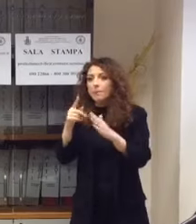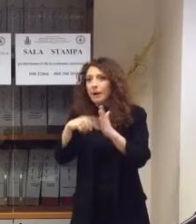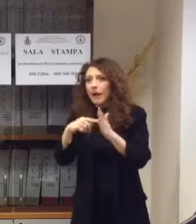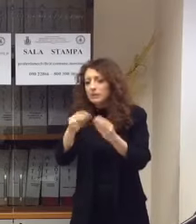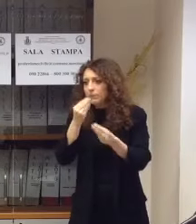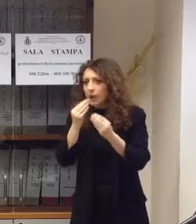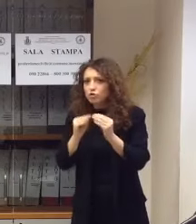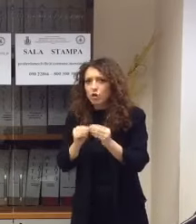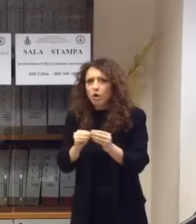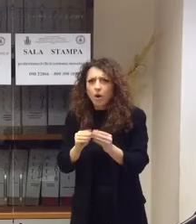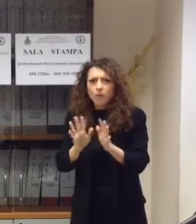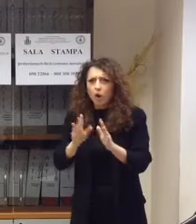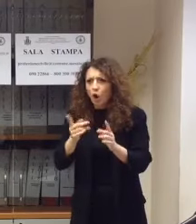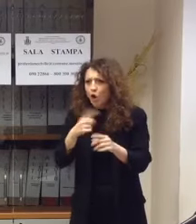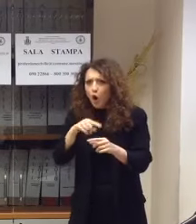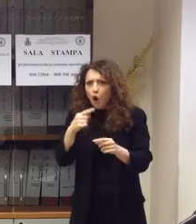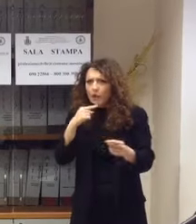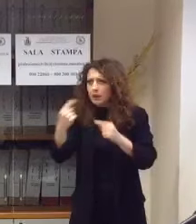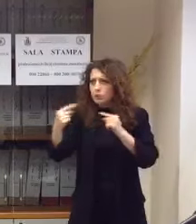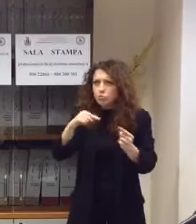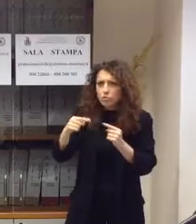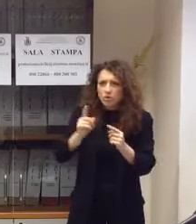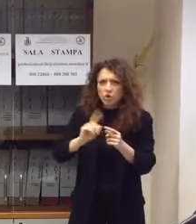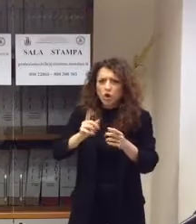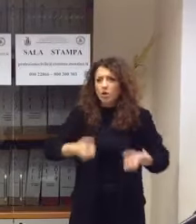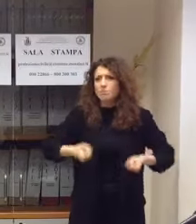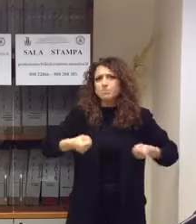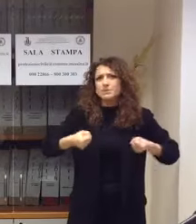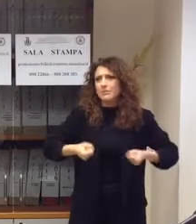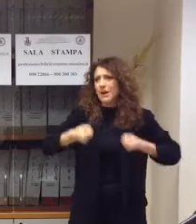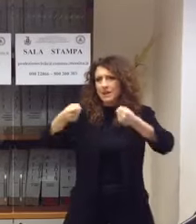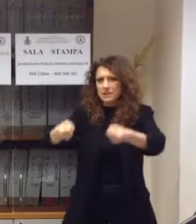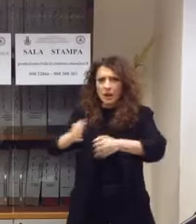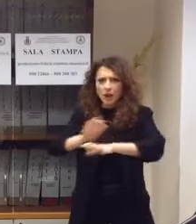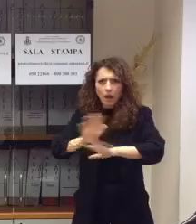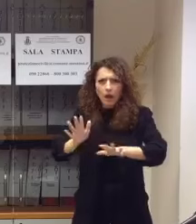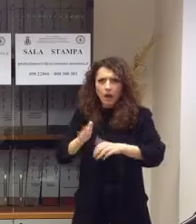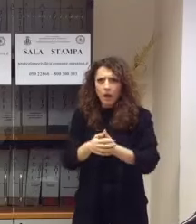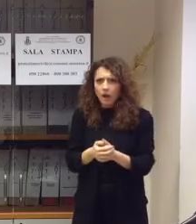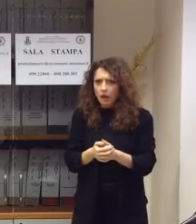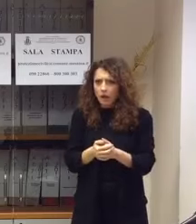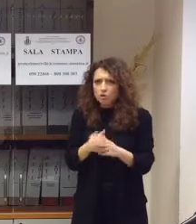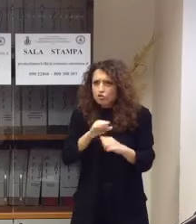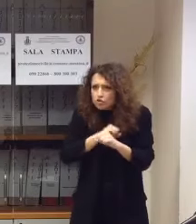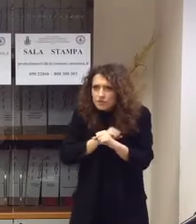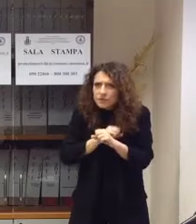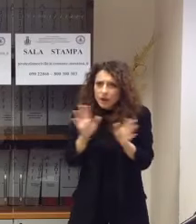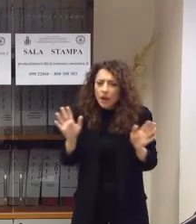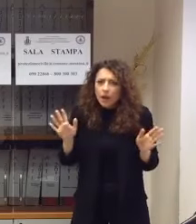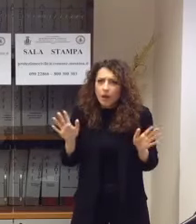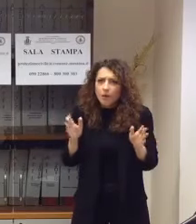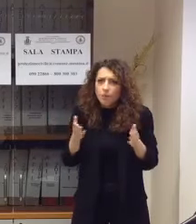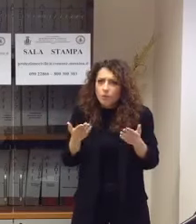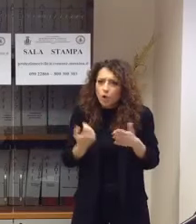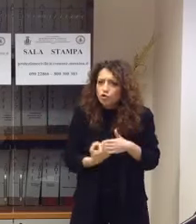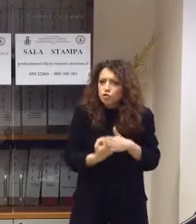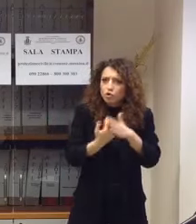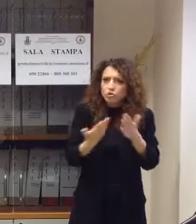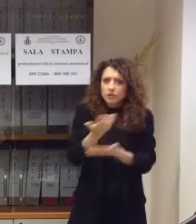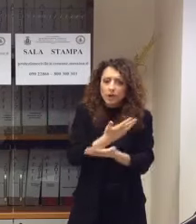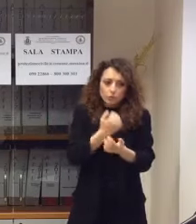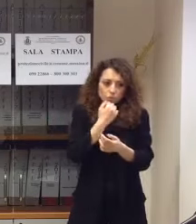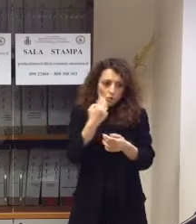siamo qui a discutere per la borsa di spesa, uno in più o uno in meno. Ci fidiamo e ci sosteniamo.